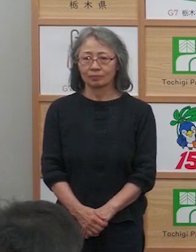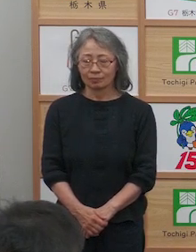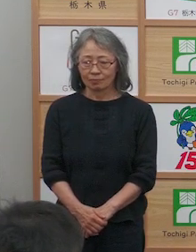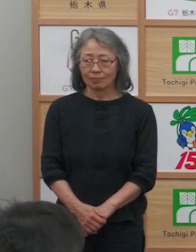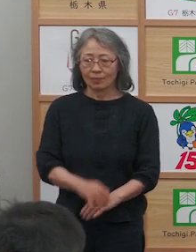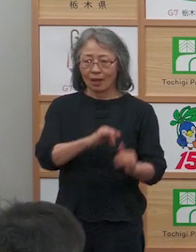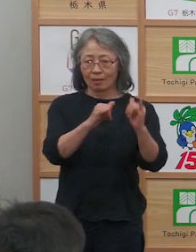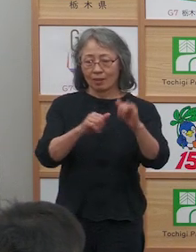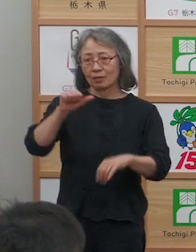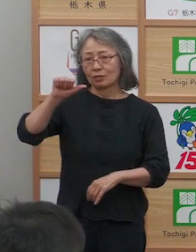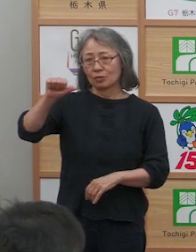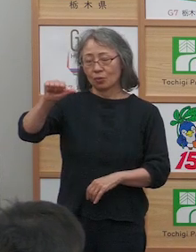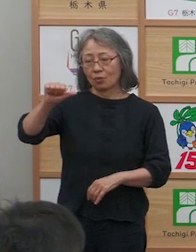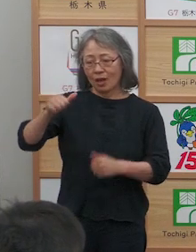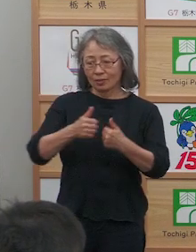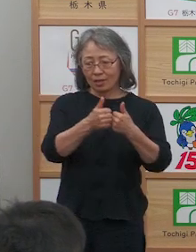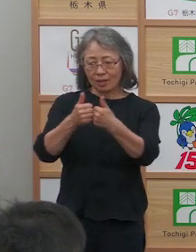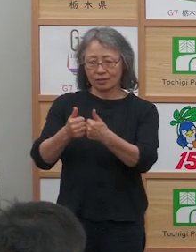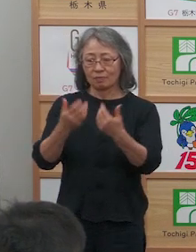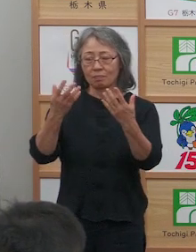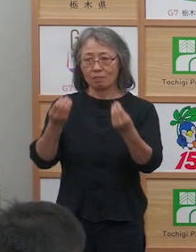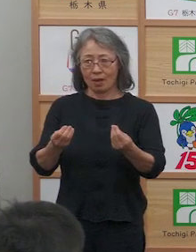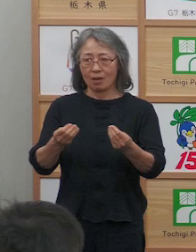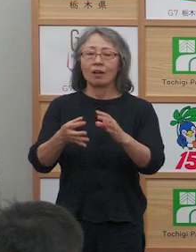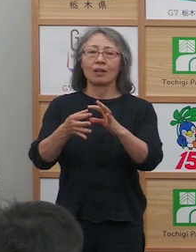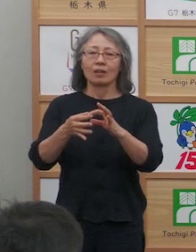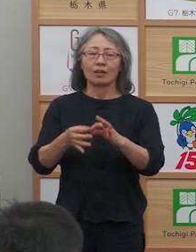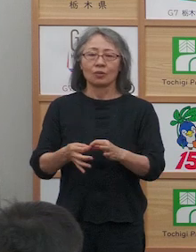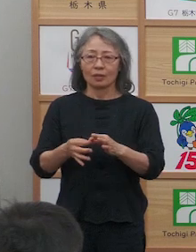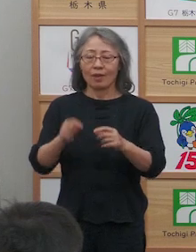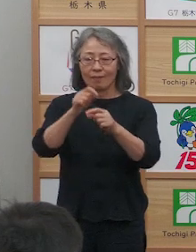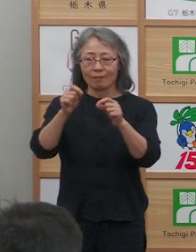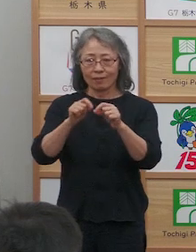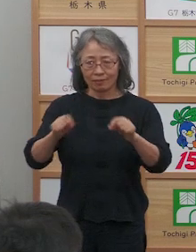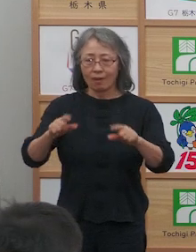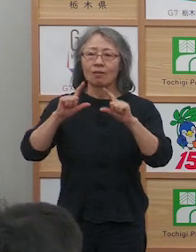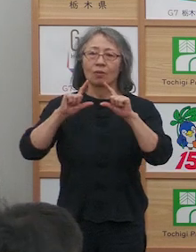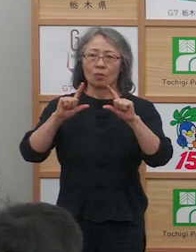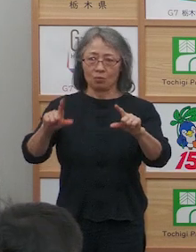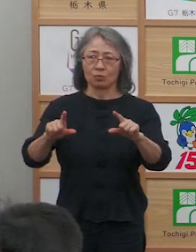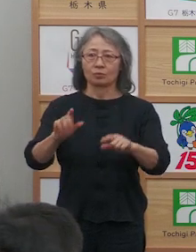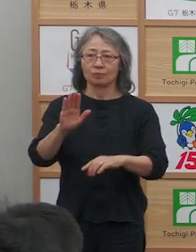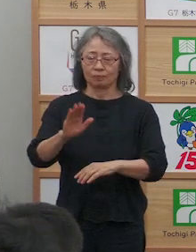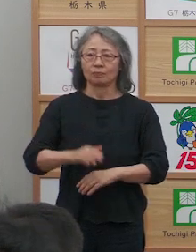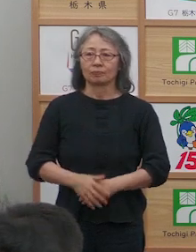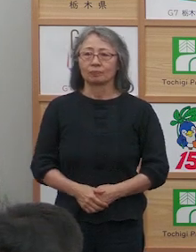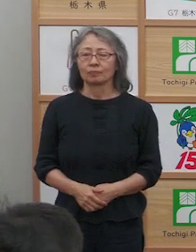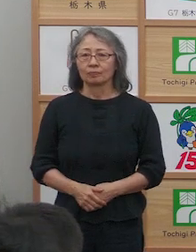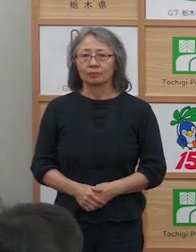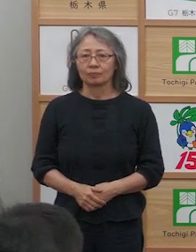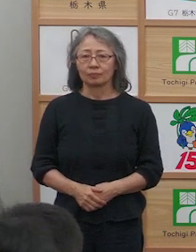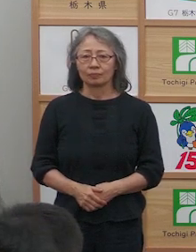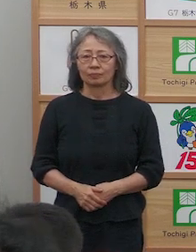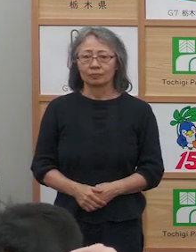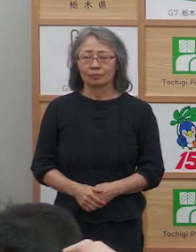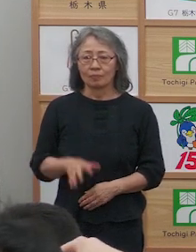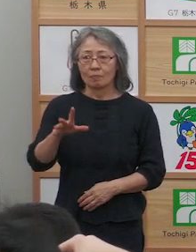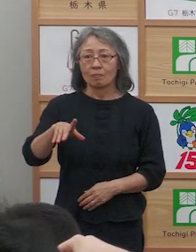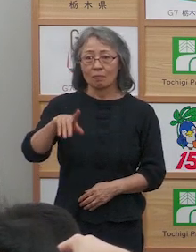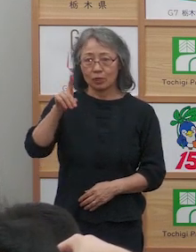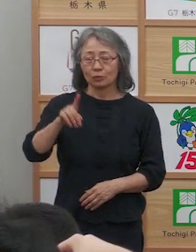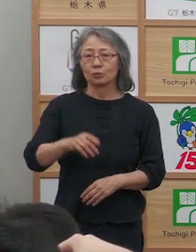第5回の町議がありましたので、結果についてご報告をいたします。ま